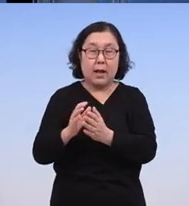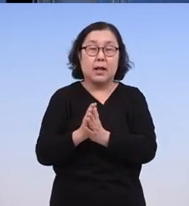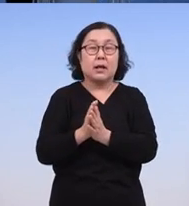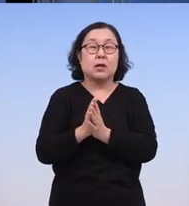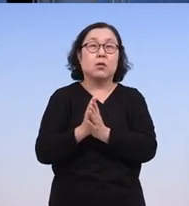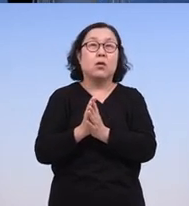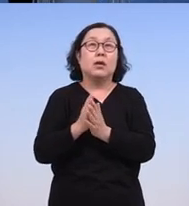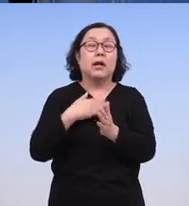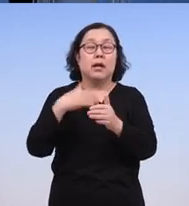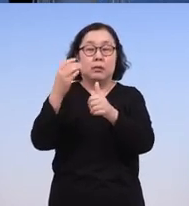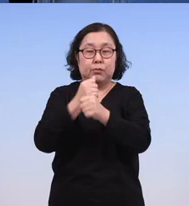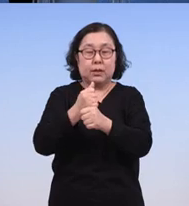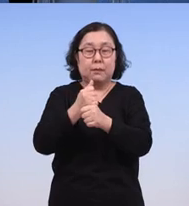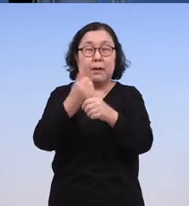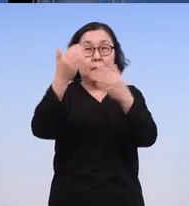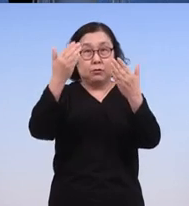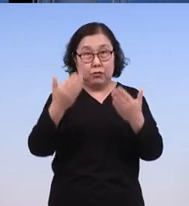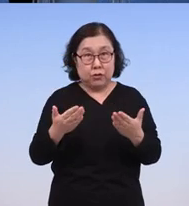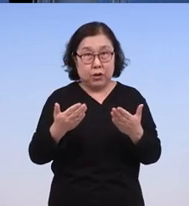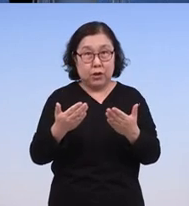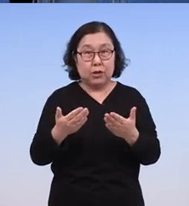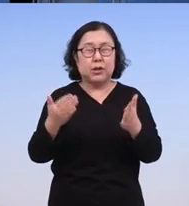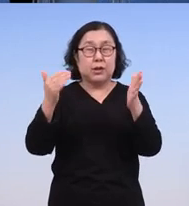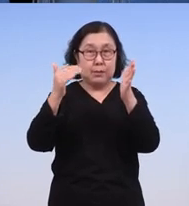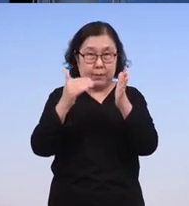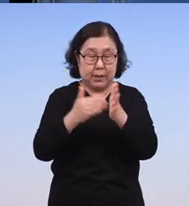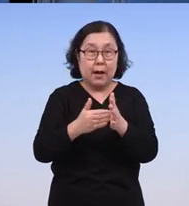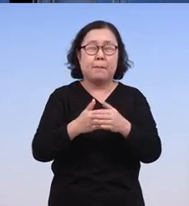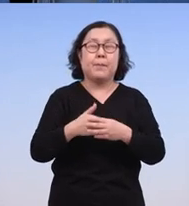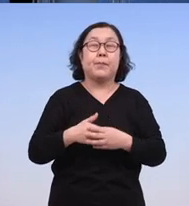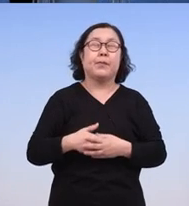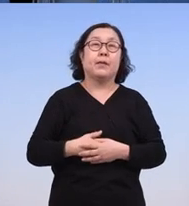12월 약속도 많고 연말에 이런저런 일로